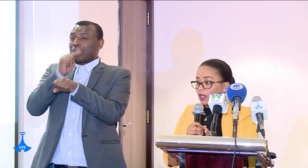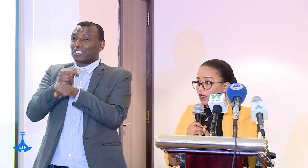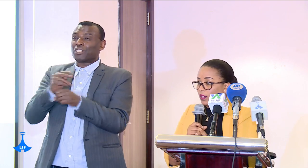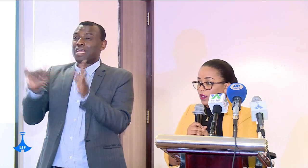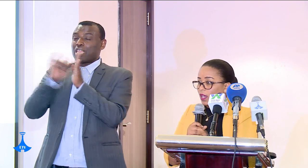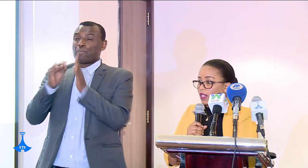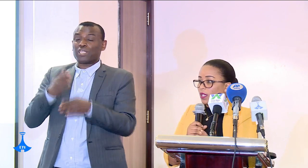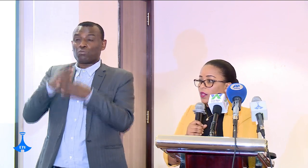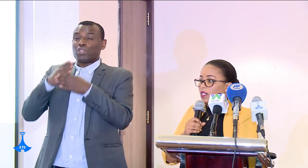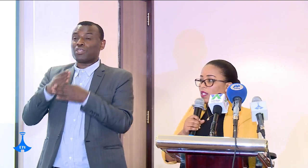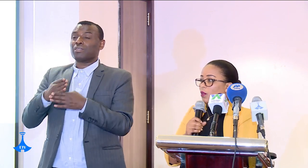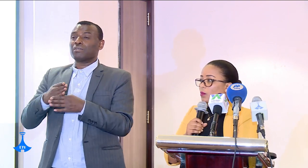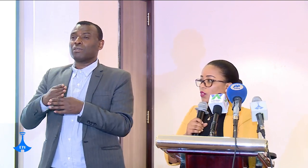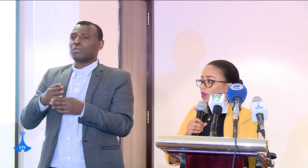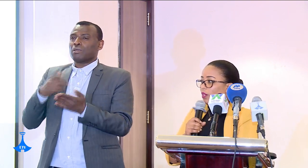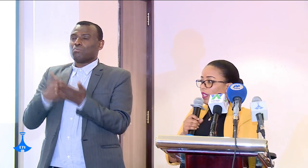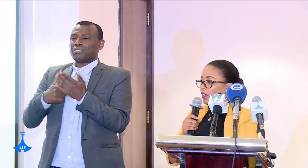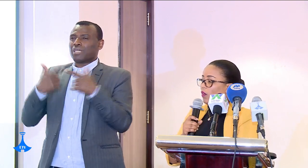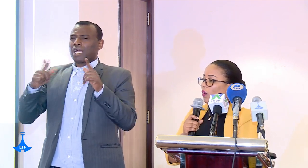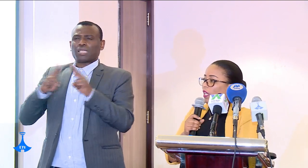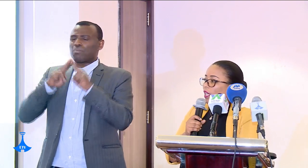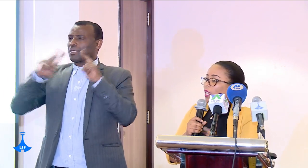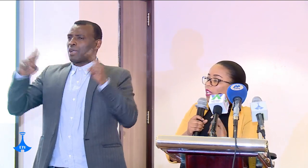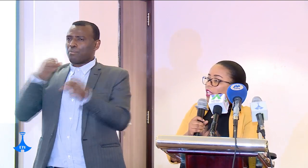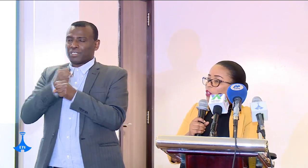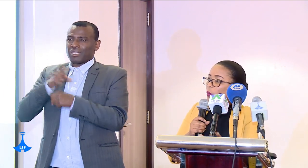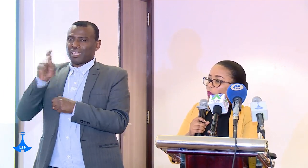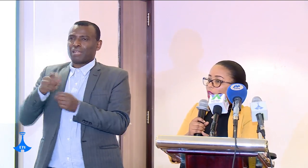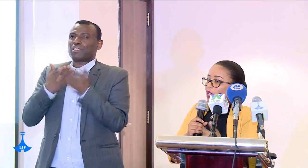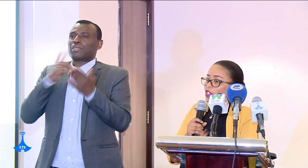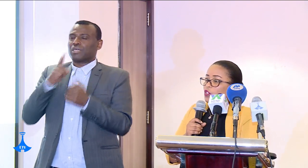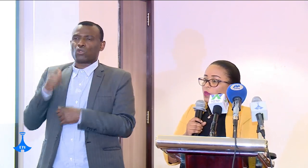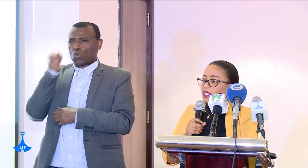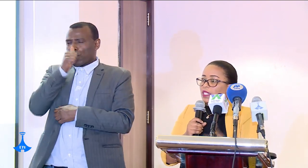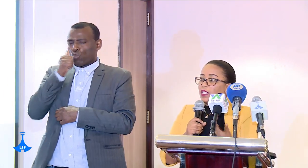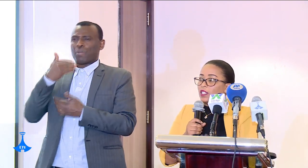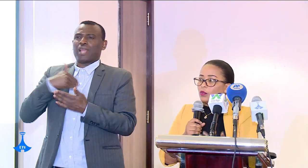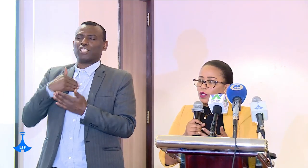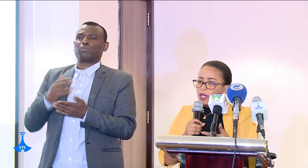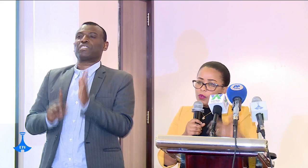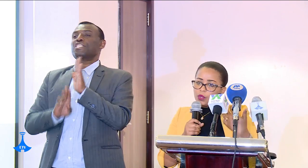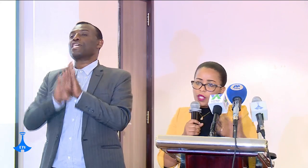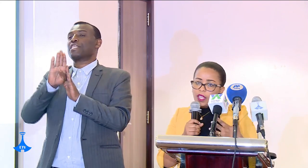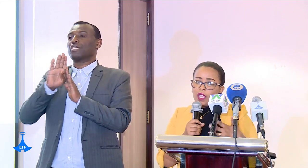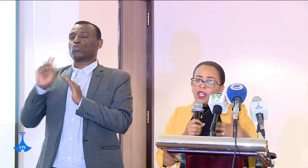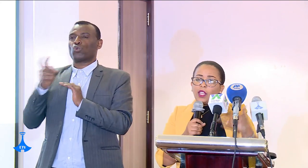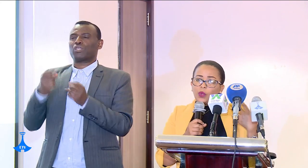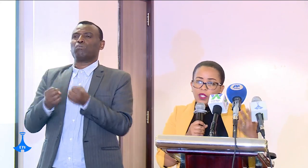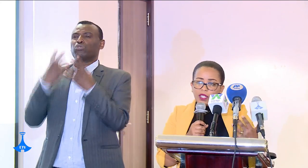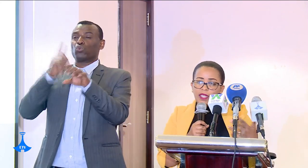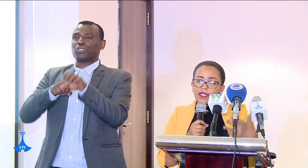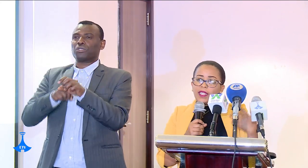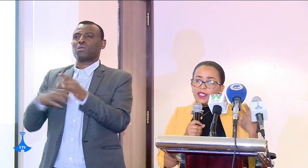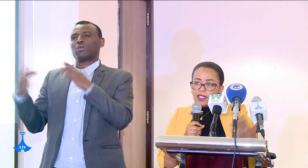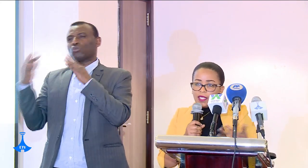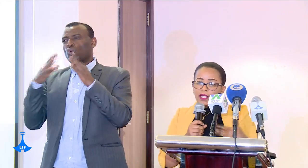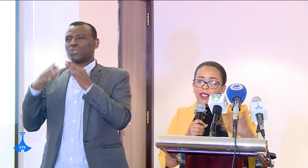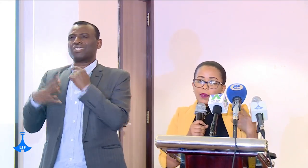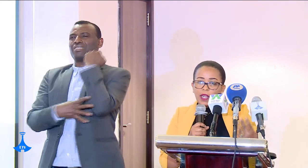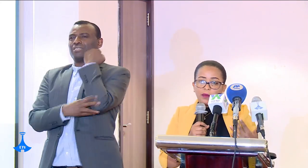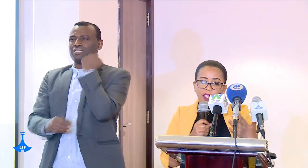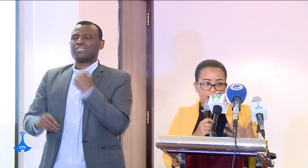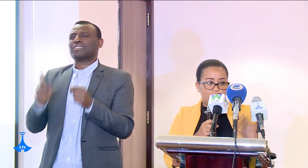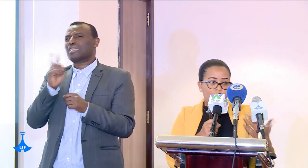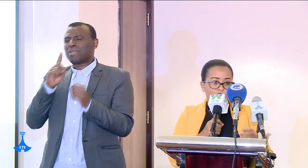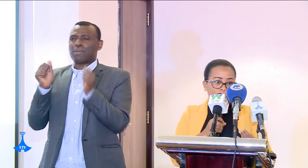بزي أعتقد أميلن سارة من شلون كان يهتوبي عيال لجبتن يأذكروا يتعب زوجي كتور النات كده النات